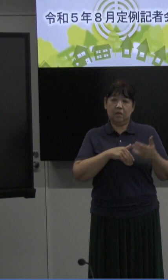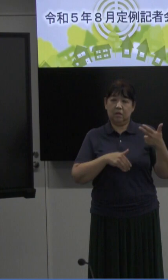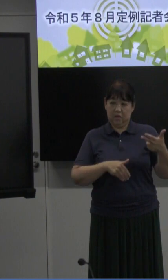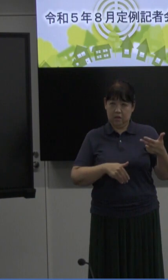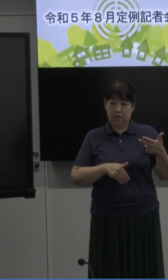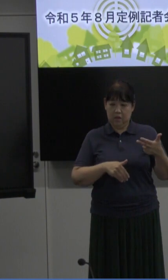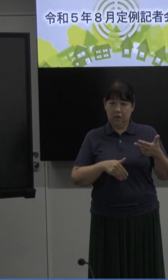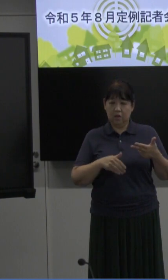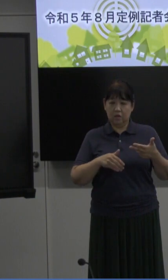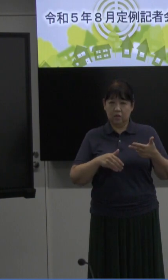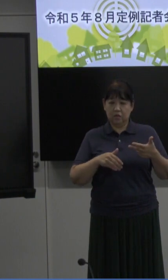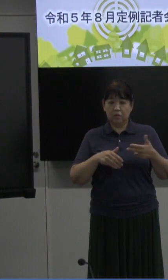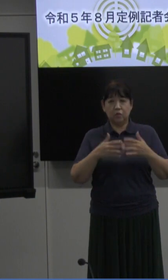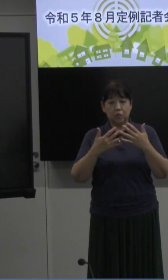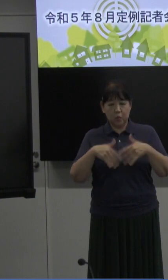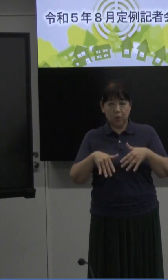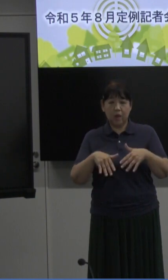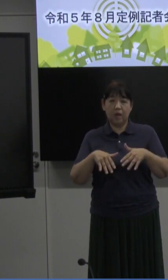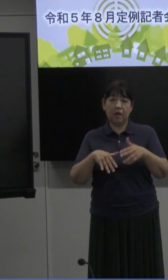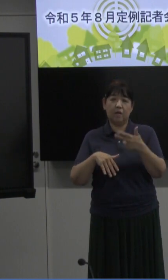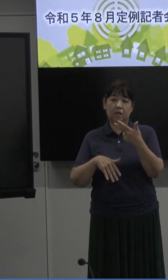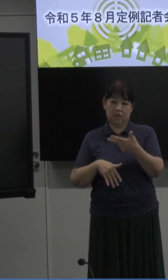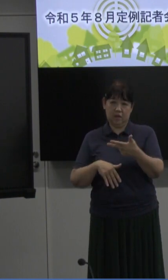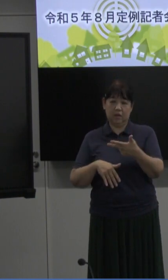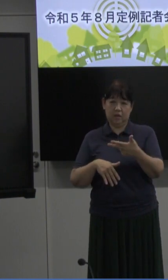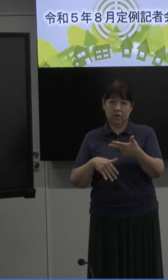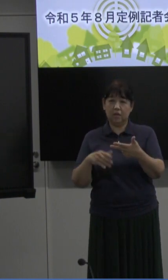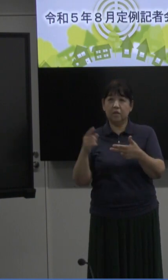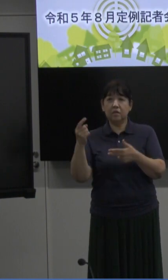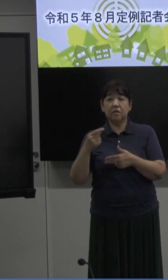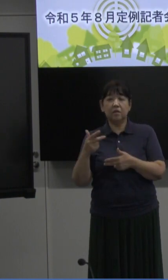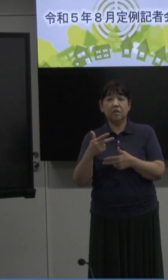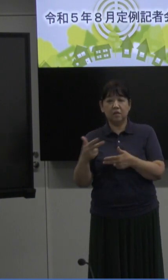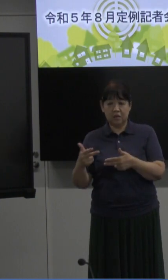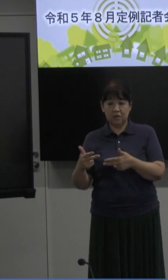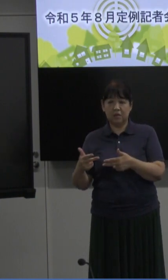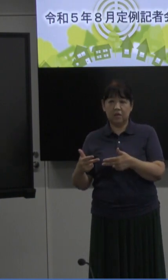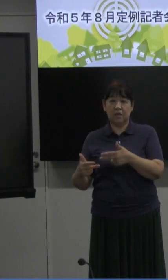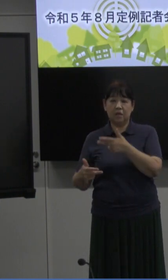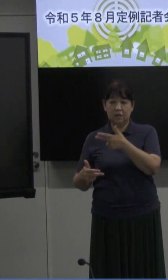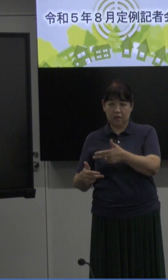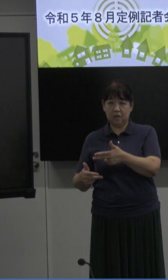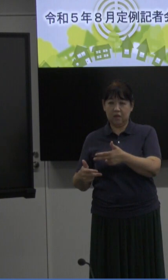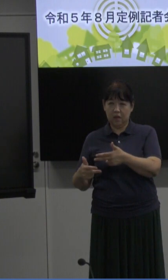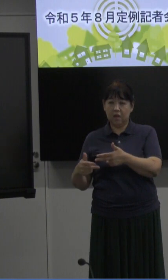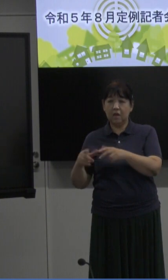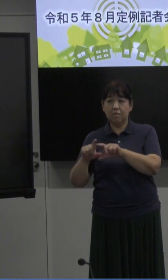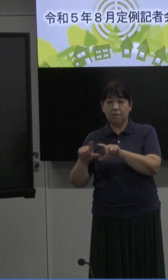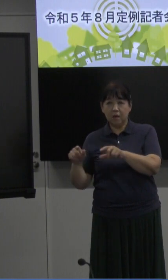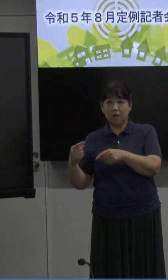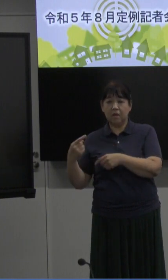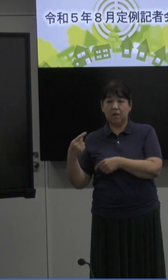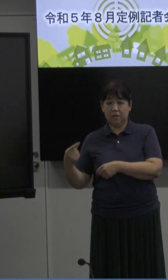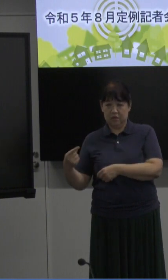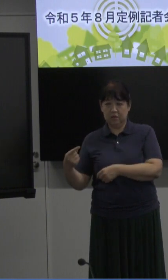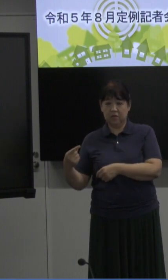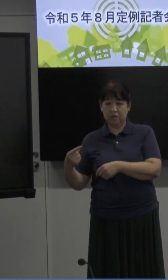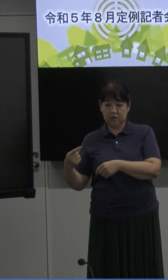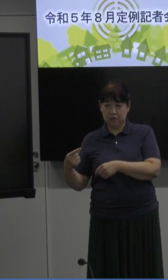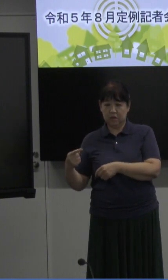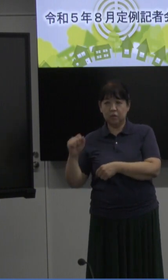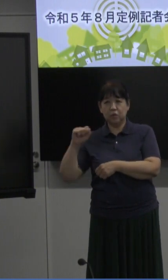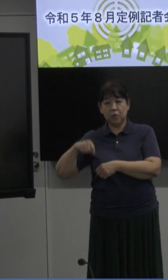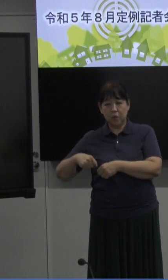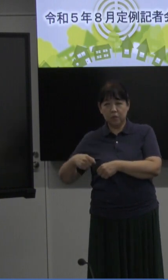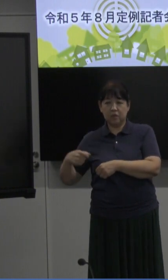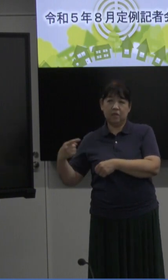議案が7件、そして人事議案が3件で、一般議案が1件、承認議案が1